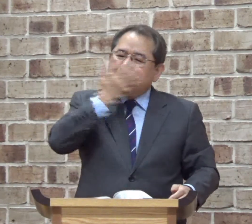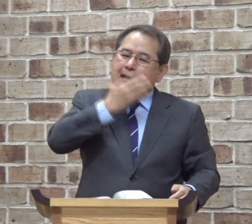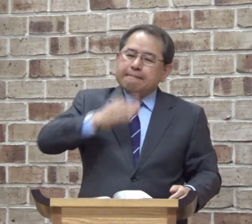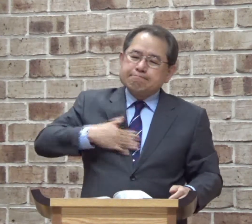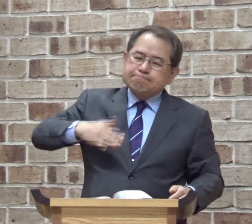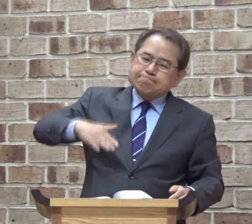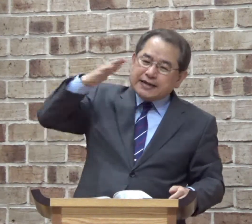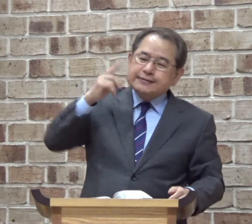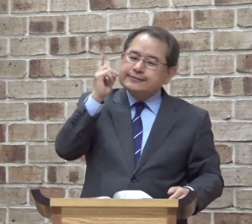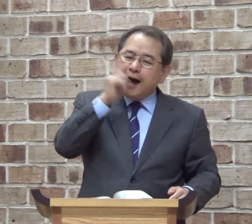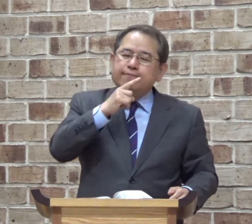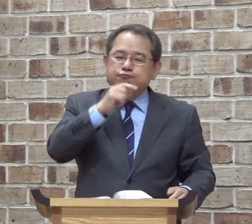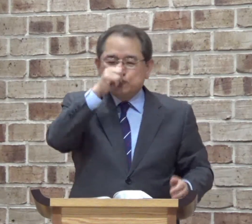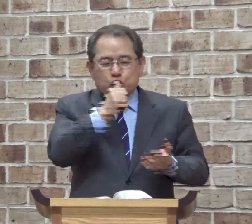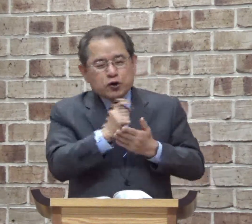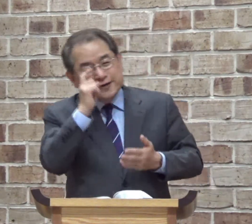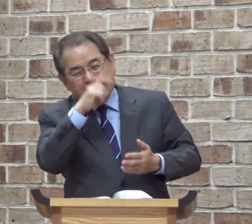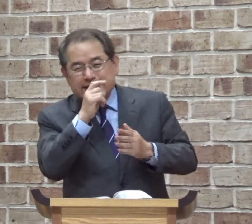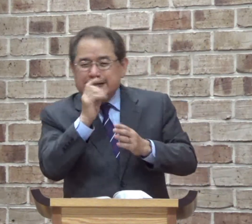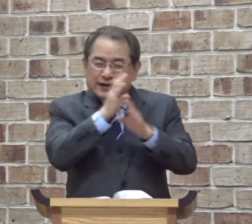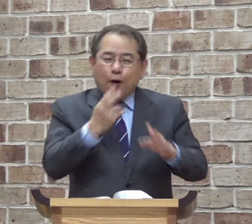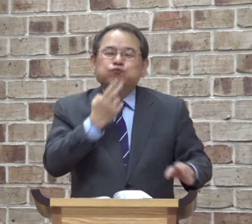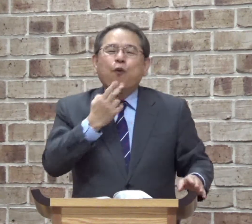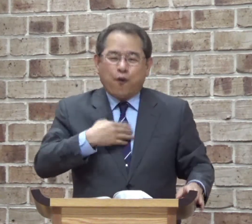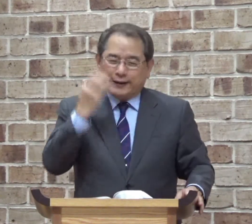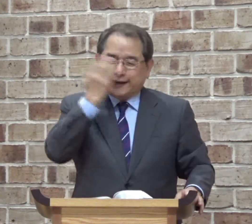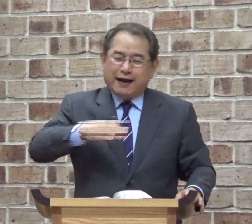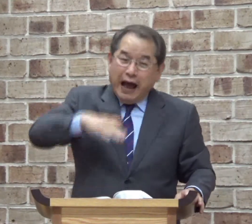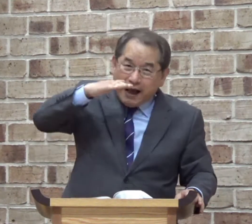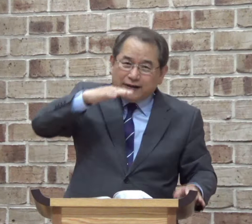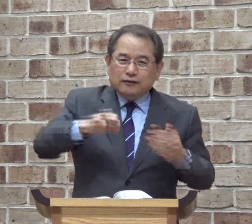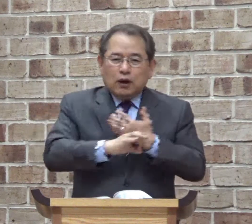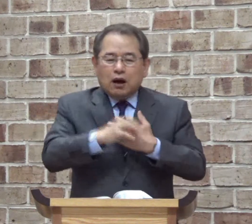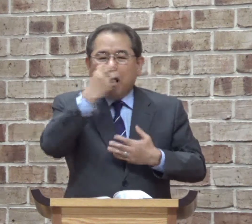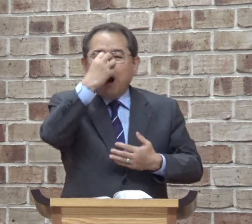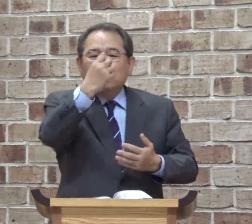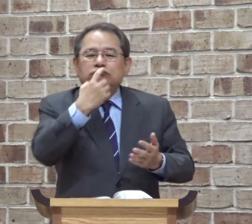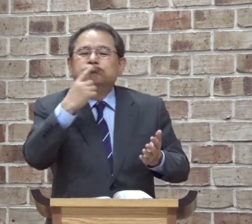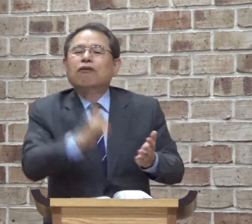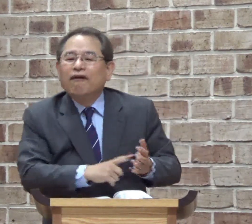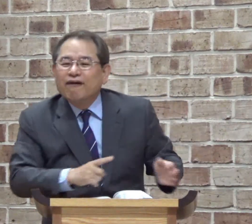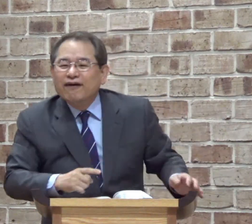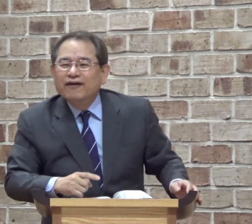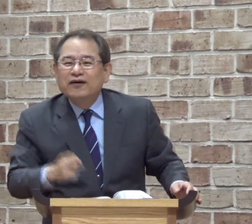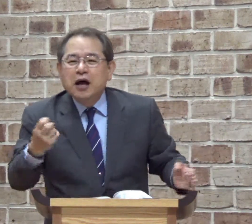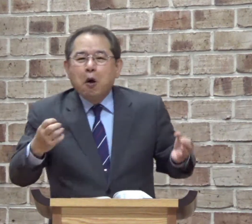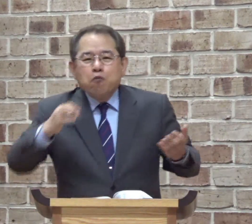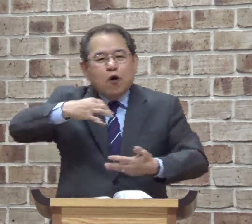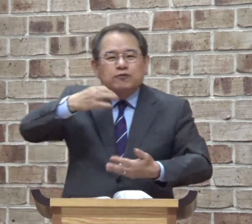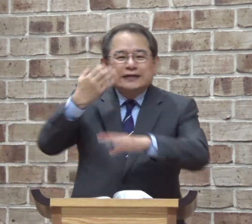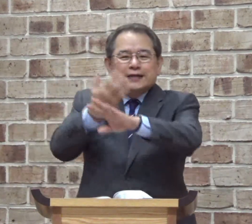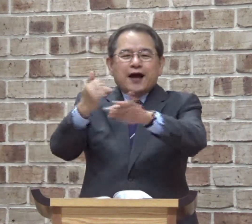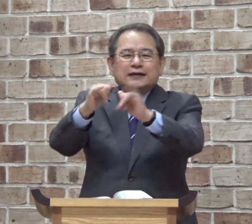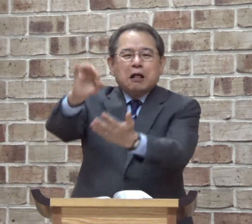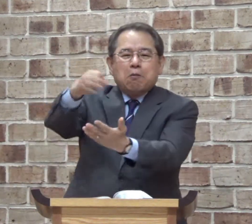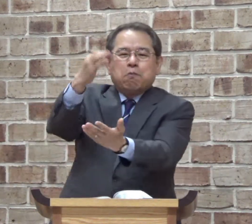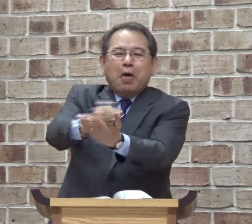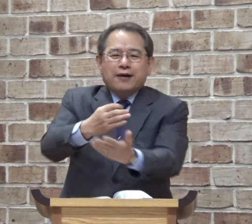나는 나쁜 짓을 한 적이 없어. 나는 깨끗하게 살아왔어 하는 사람도 교만해지기 쉽습니다. 다른 사람보다 돈을 잘 버는 사람도